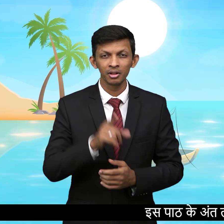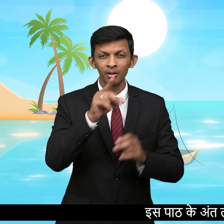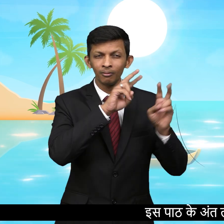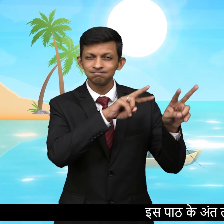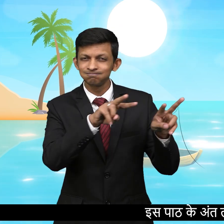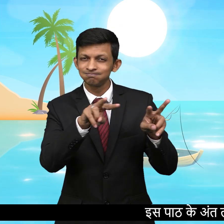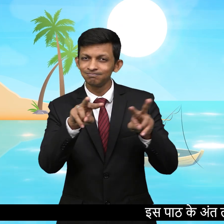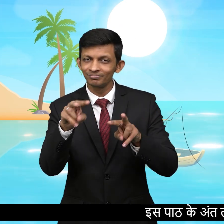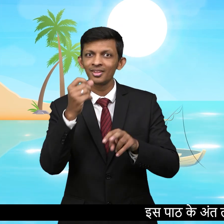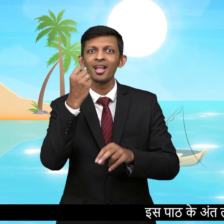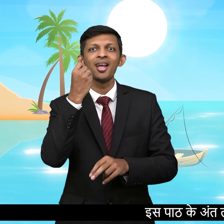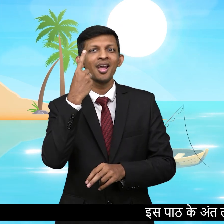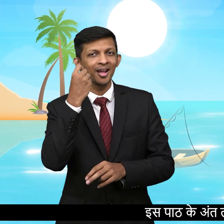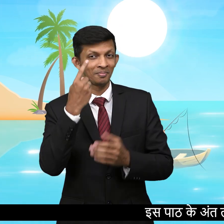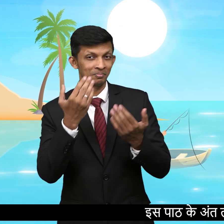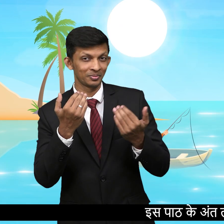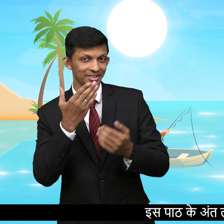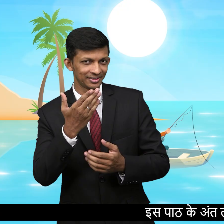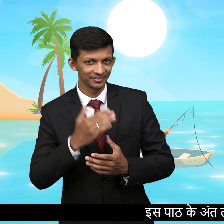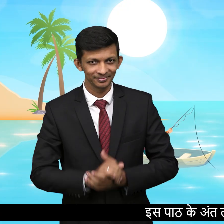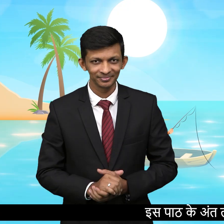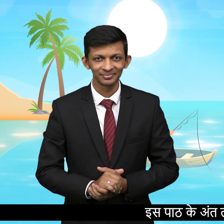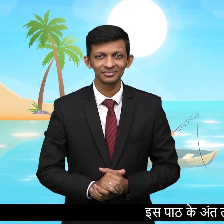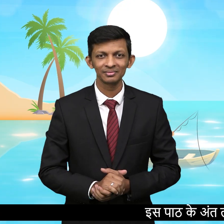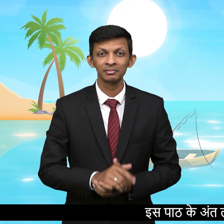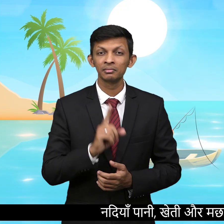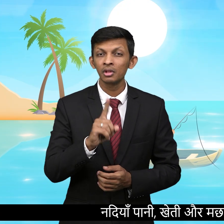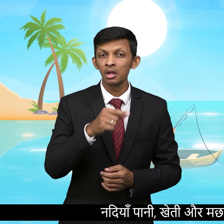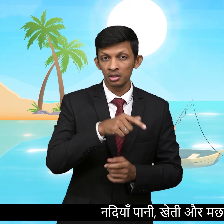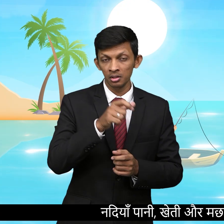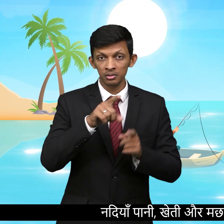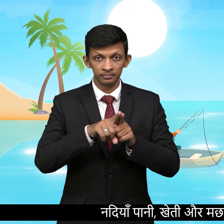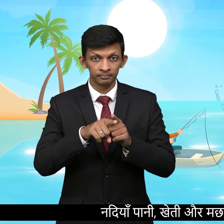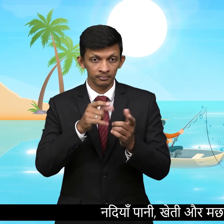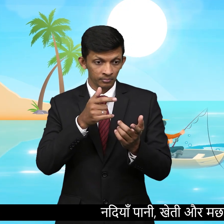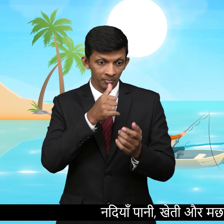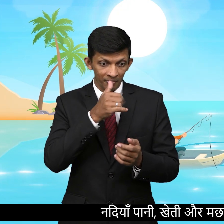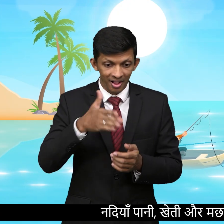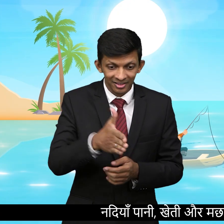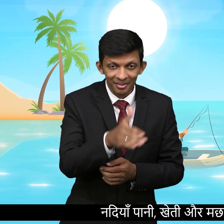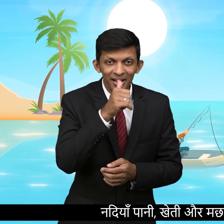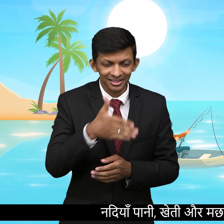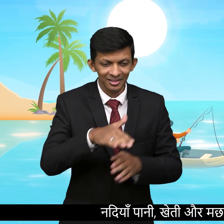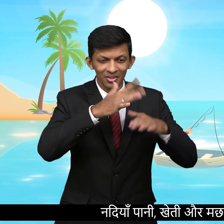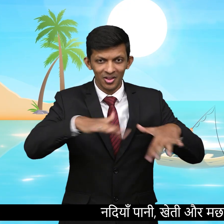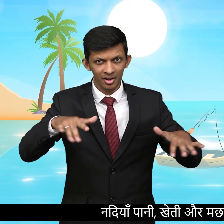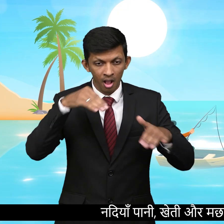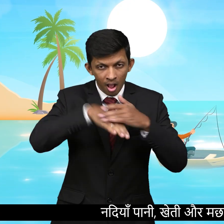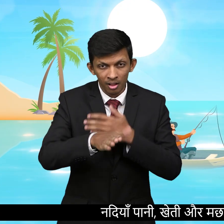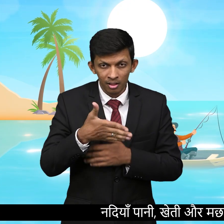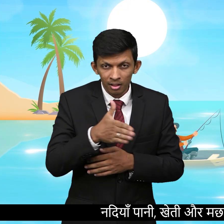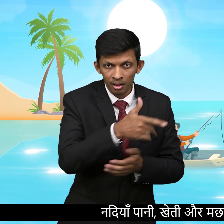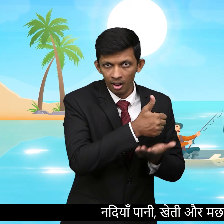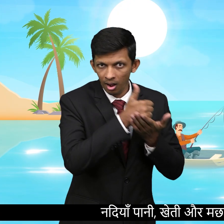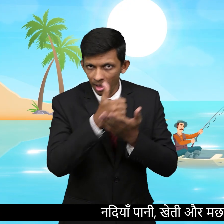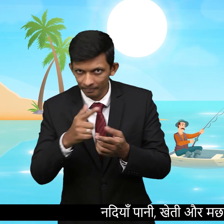इस पाठ के अंत तक तुम यह जान पाओगे नदियाँ पानी, खेती और मछली पकड़ने में कैसे मदद